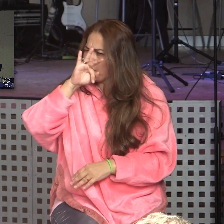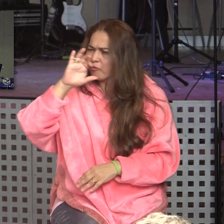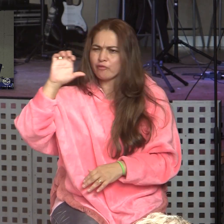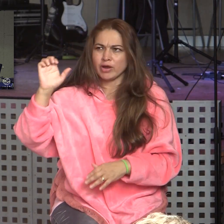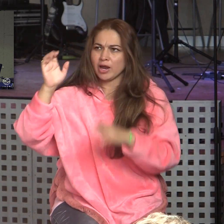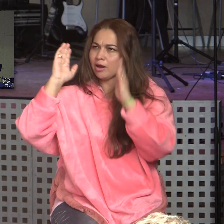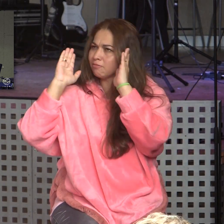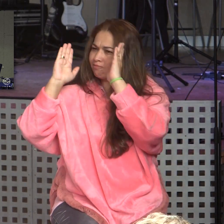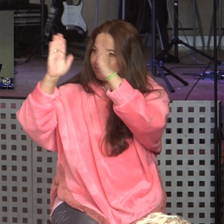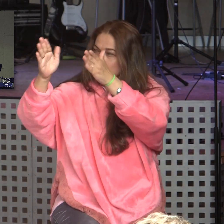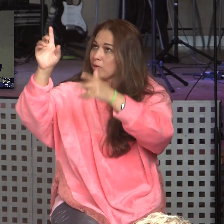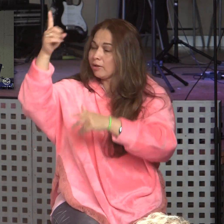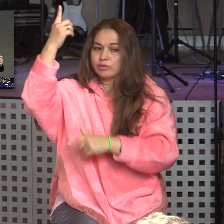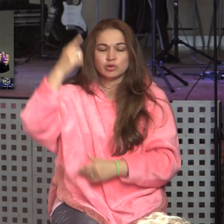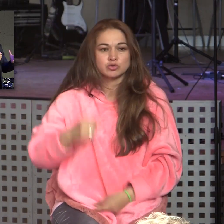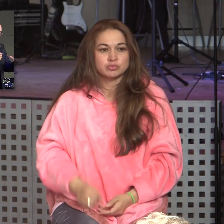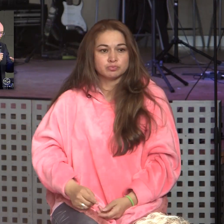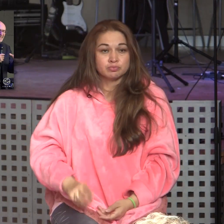a un hombre